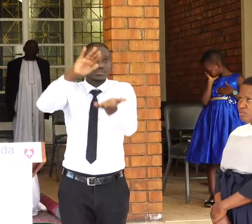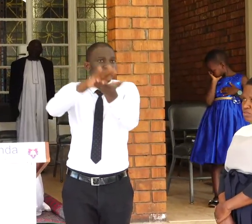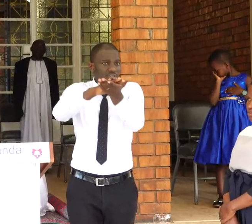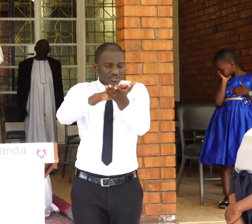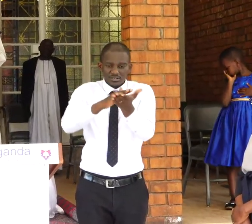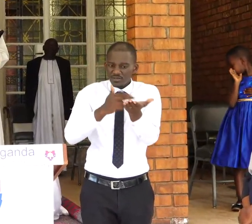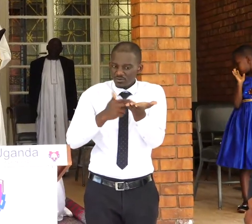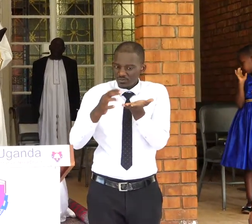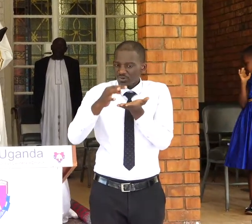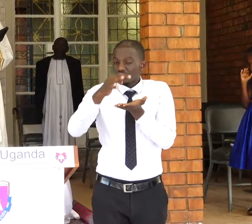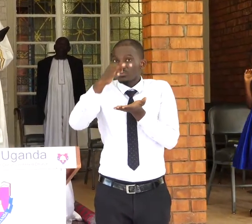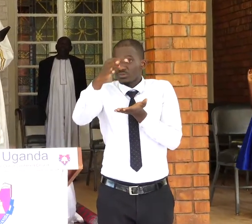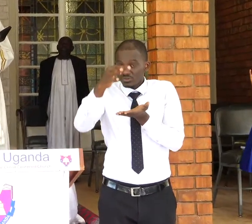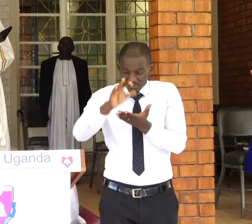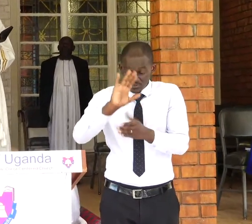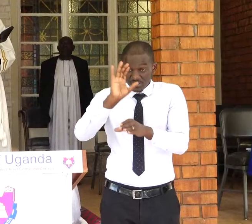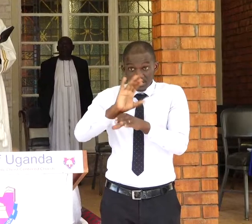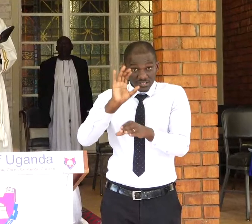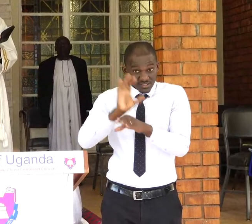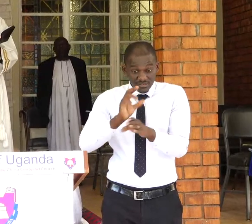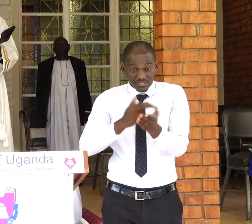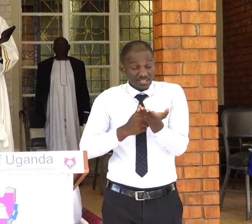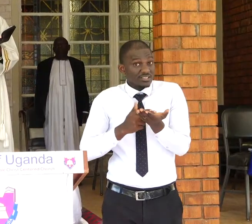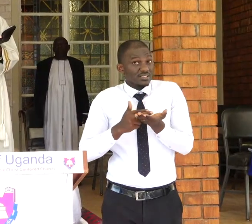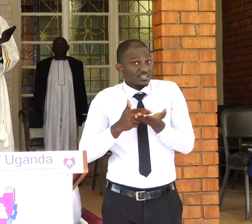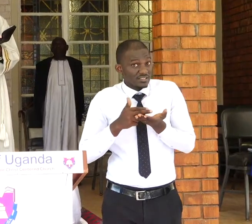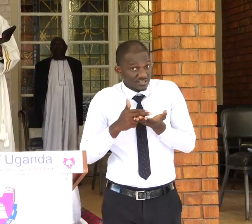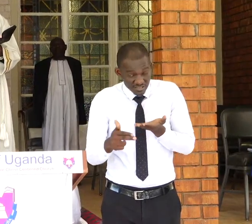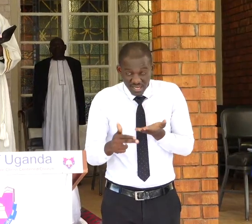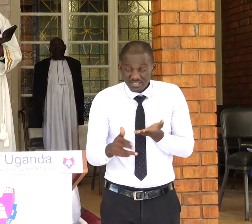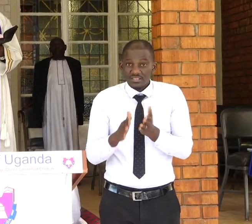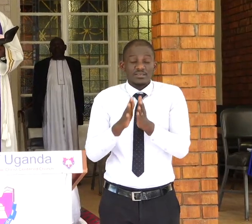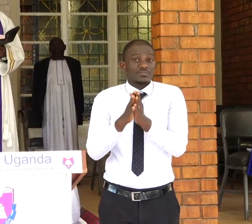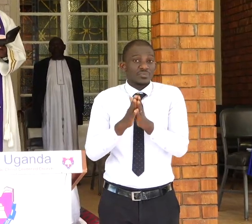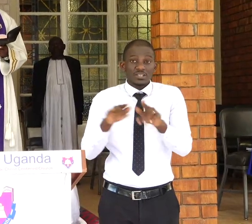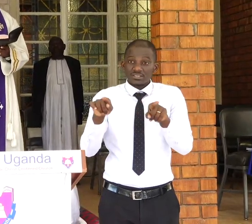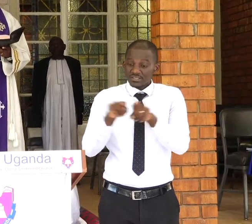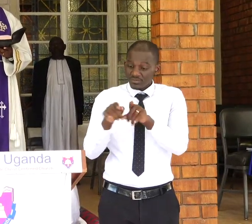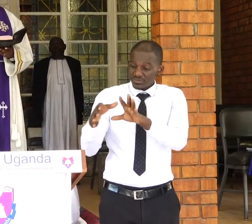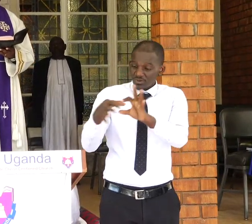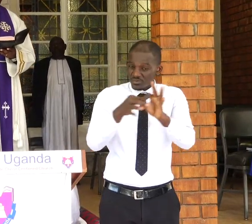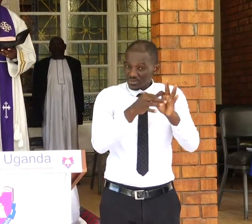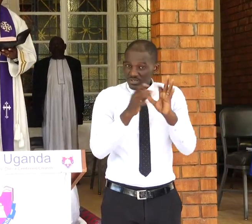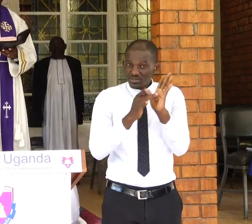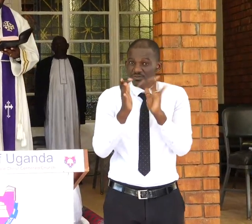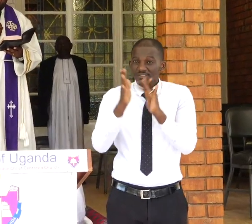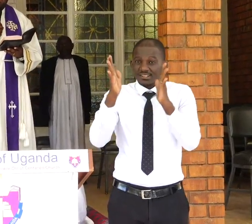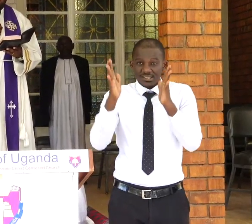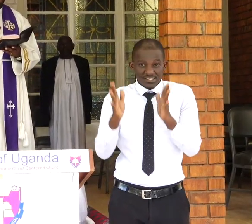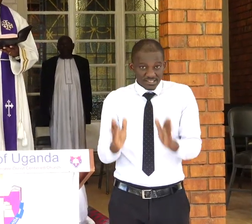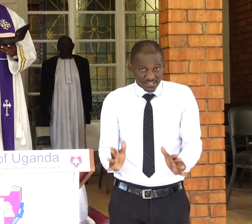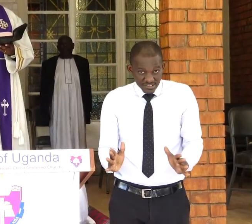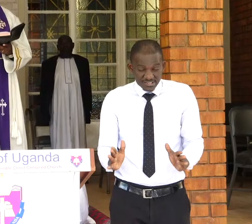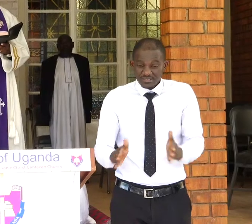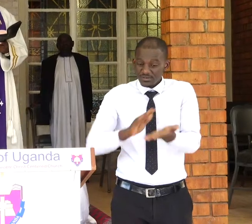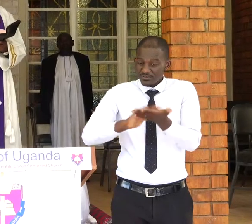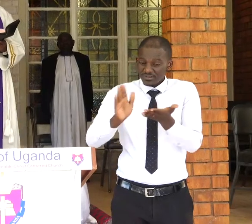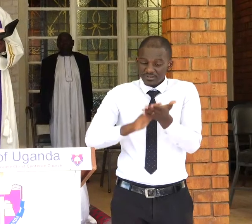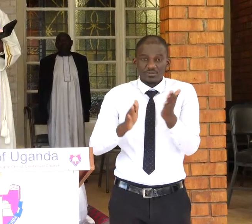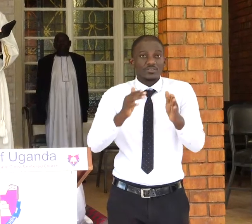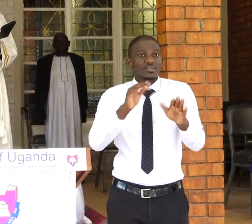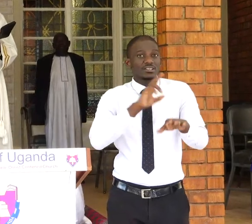omwoyo omutukuvu n'ekkanisa entukuvu y'abantu bonna erebuna wonna n'okussa ekimu kw'abatukuvu n'okusonyiwa